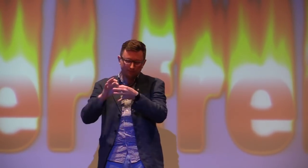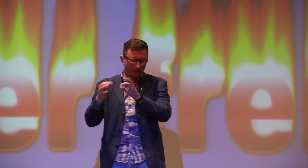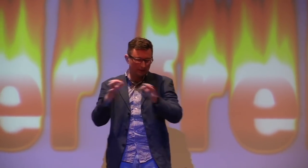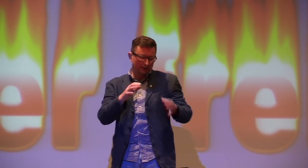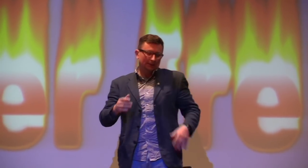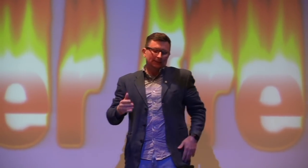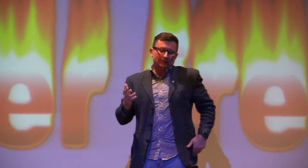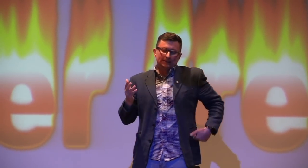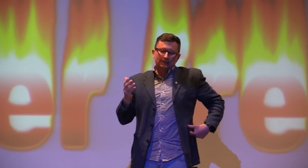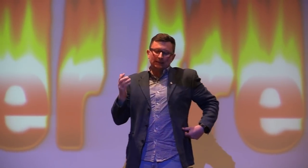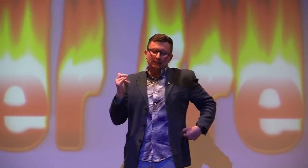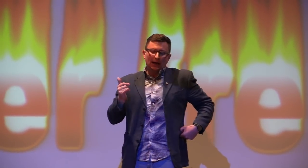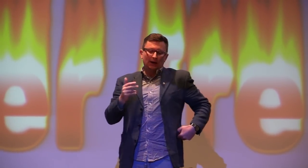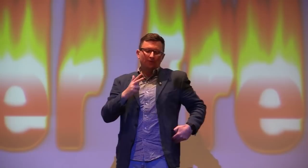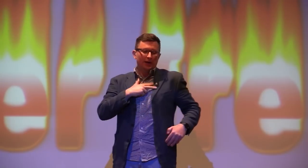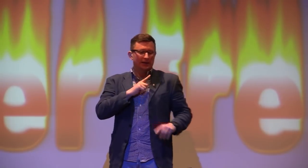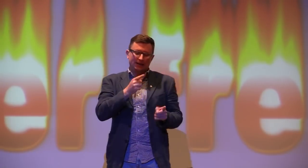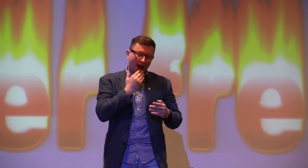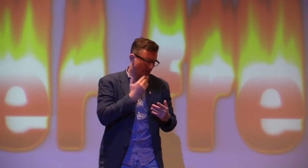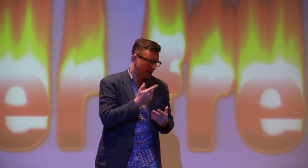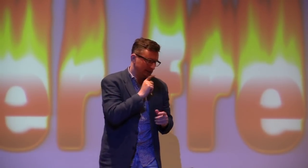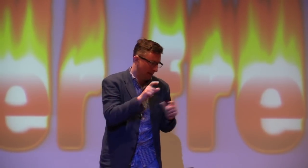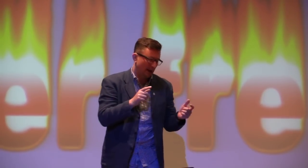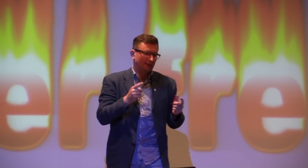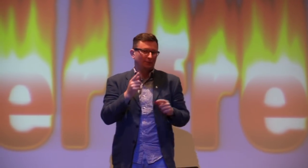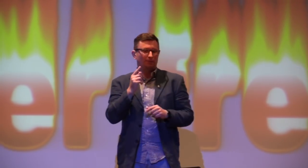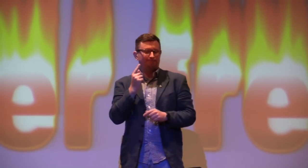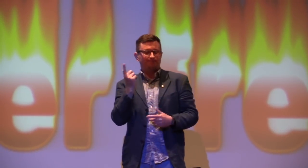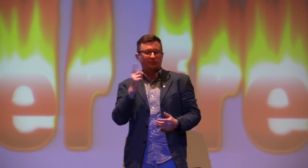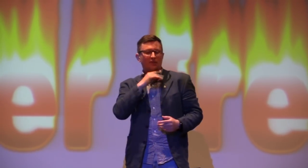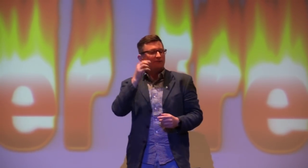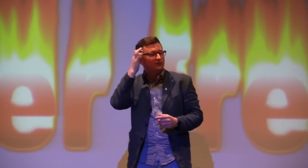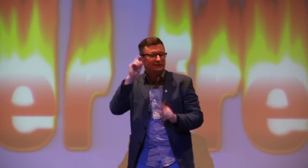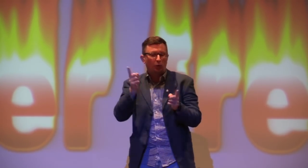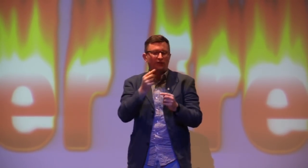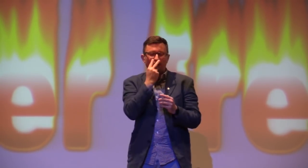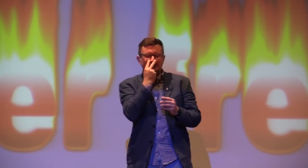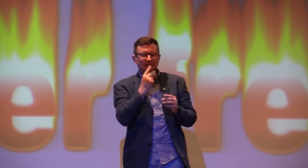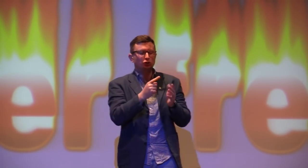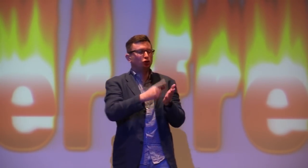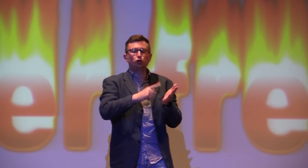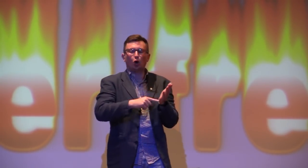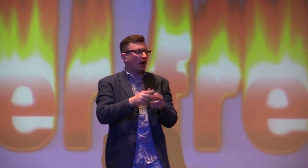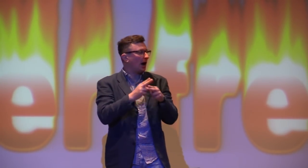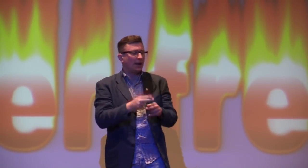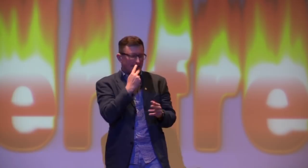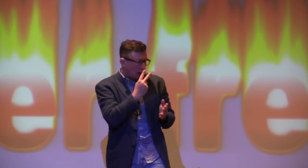Ja, das ist eine gute Frage. Ich meine, da hat der Patrick auch ein bisschen was zu gesagt schon. Es ist halt wirklich nicht